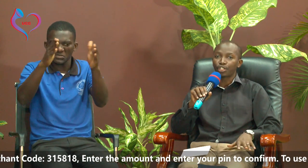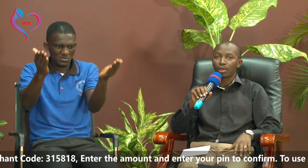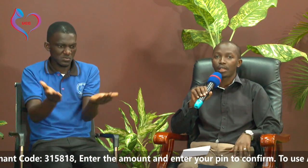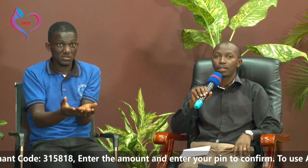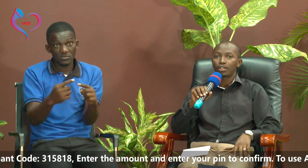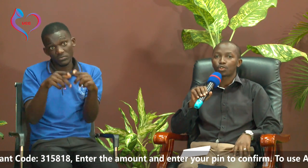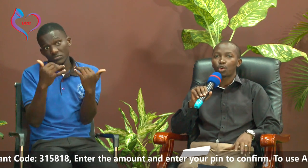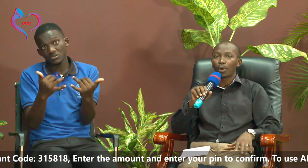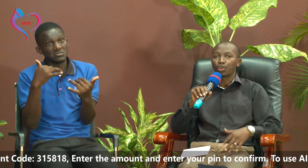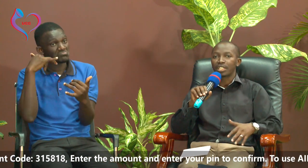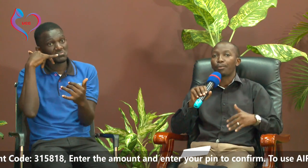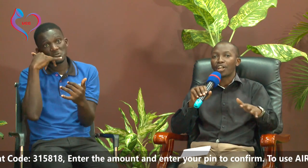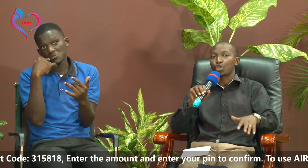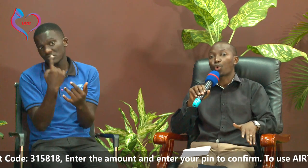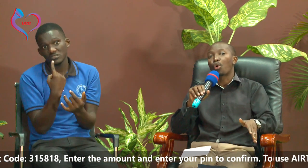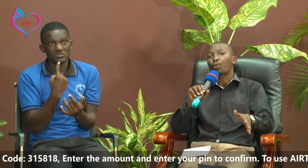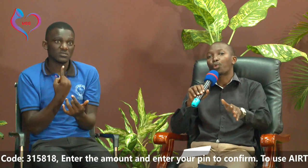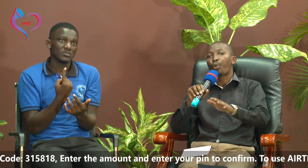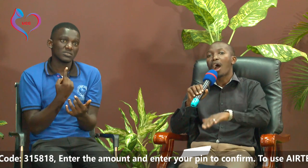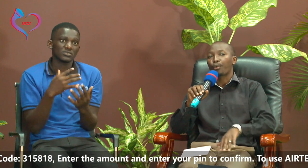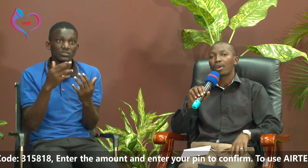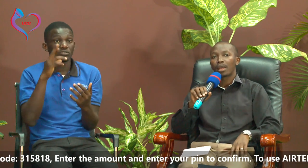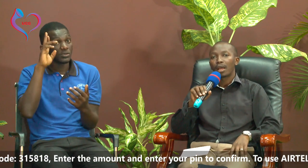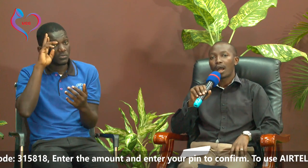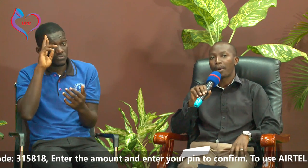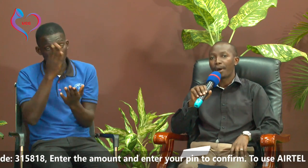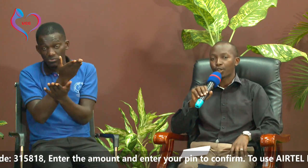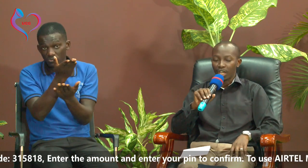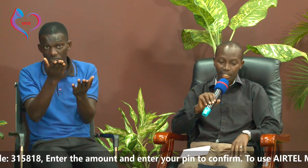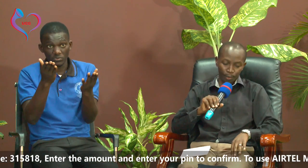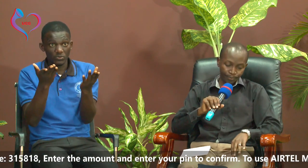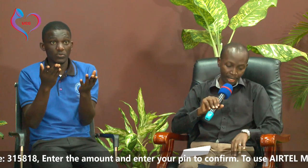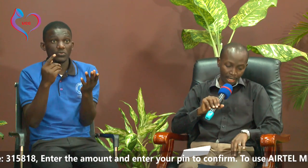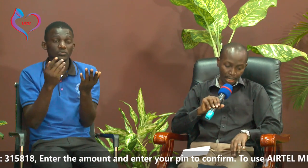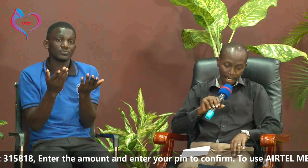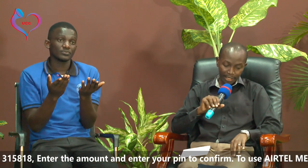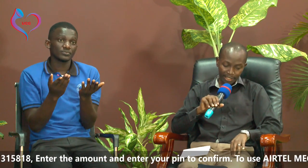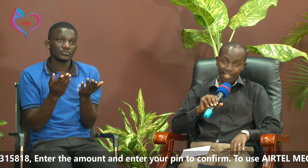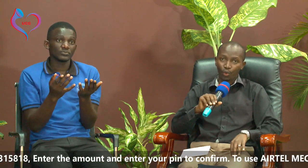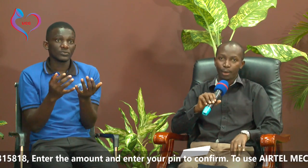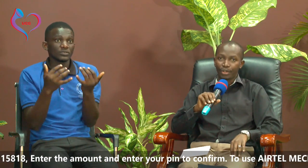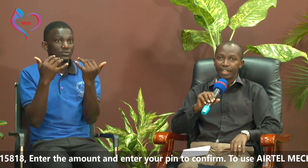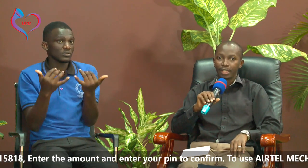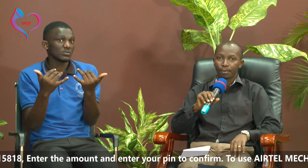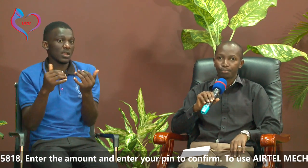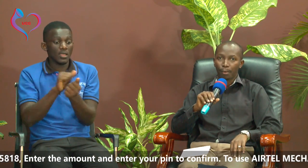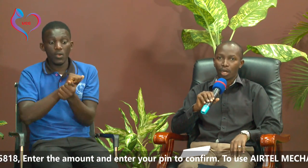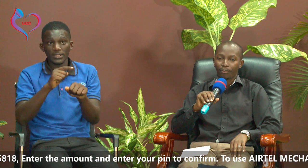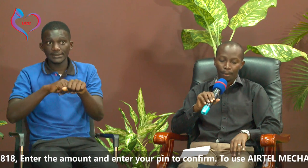vachu. So tujia kubajukiza mmaso yo, kulubu, kulubu abo, haba baka tuwe gatako. Kale, sijia kulia bude, baba gwandu wa faba